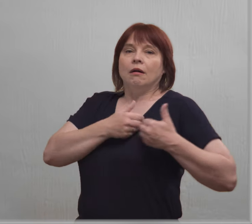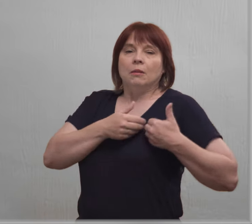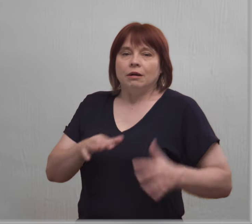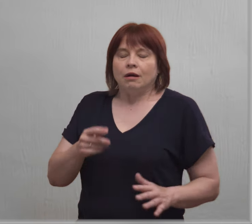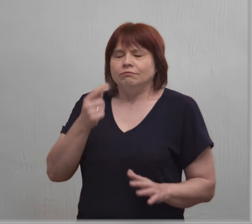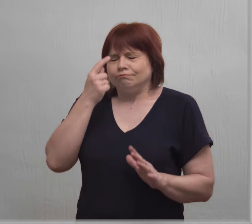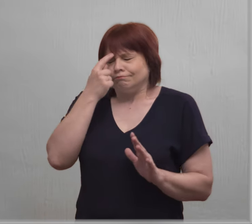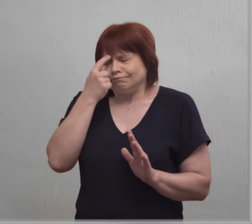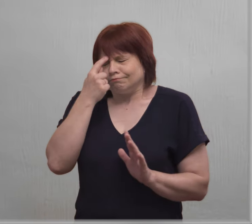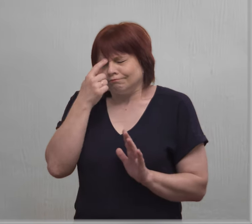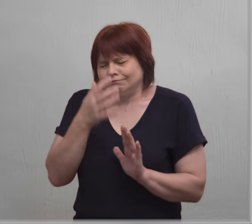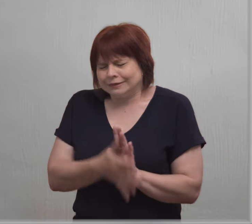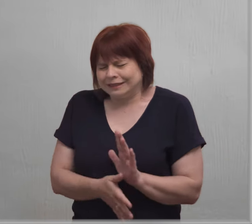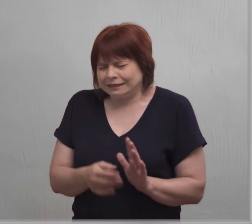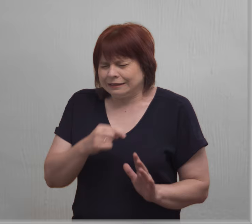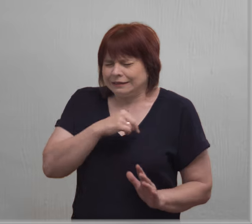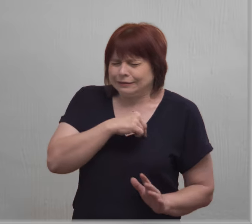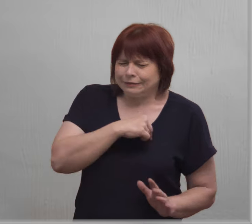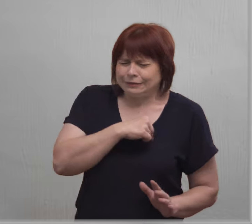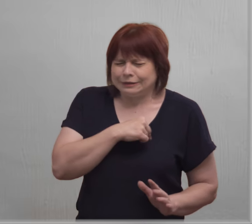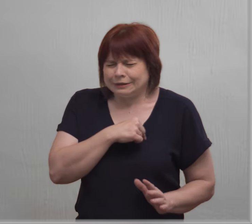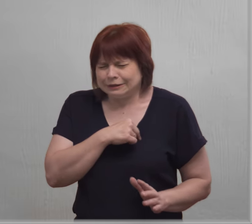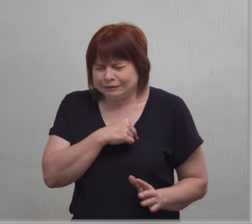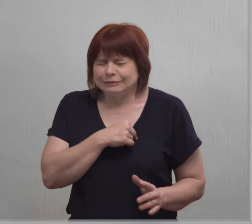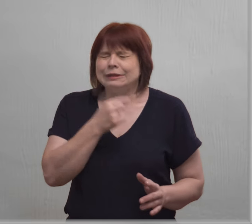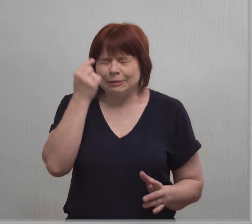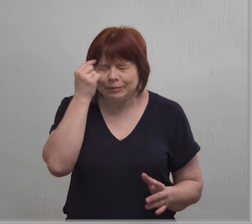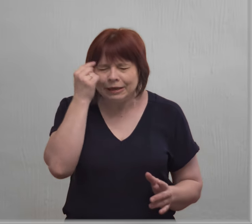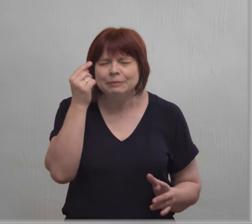меня, и начались какие-то откровения в моей жизни,